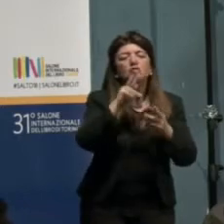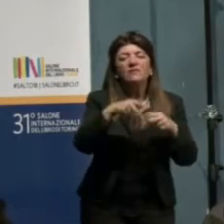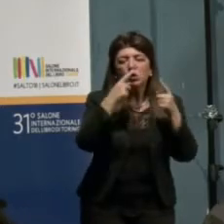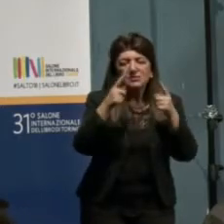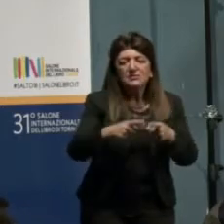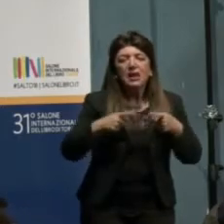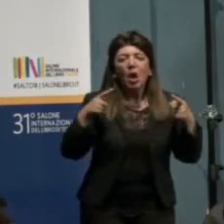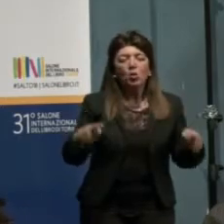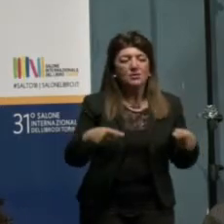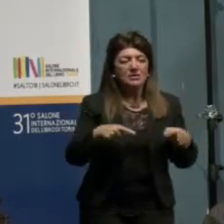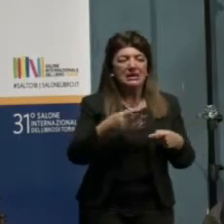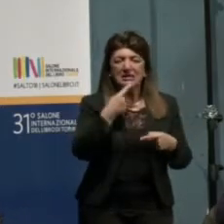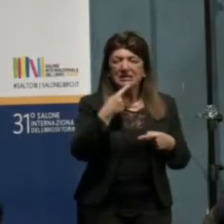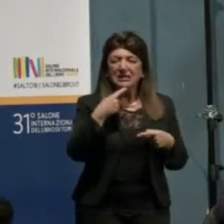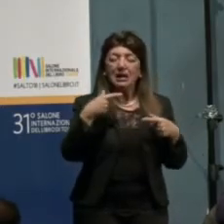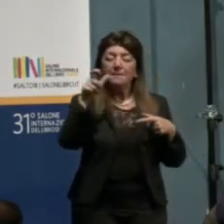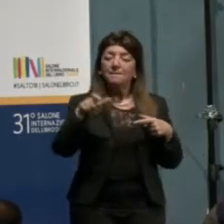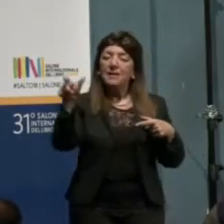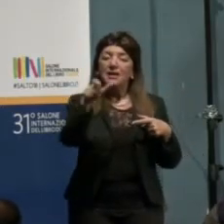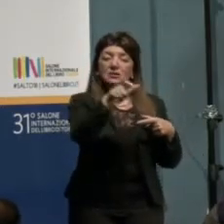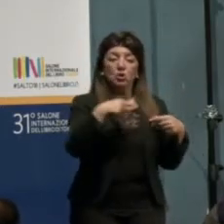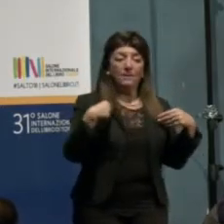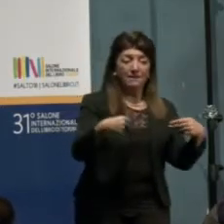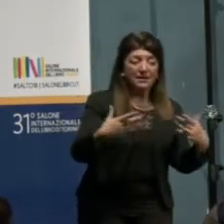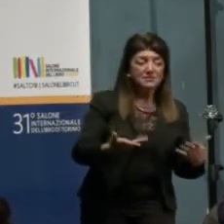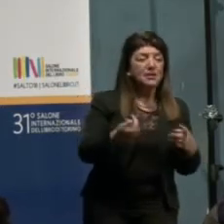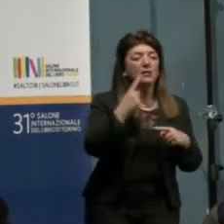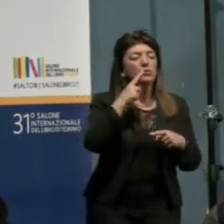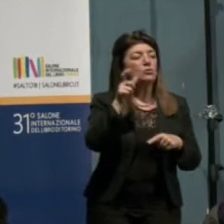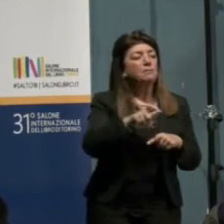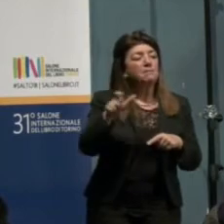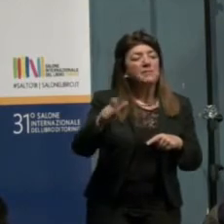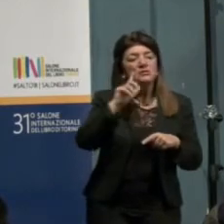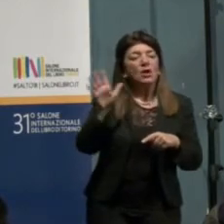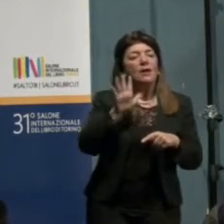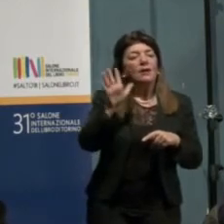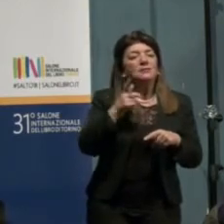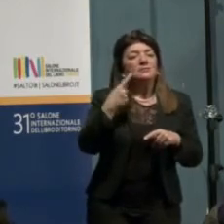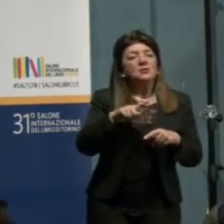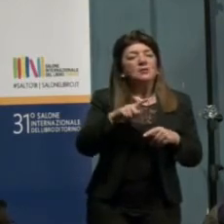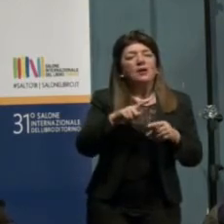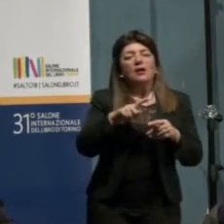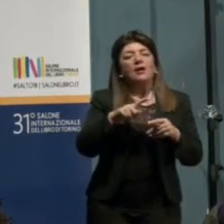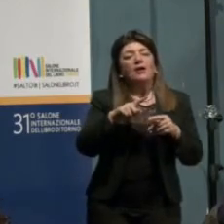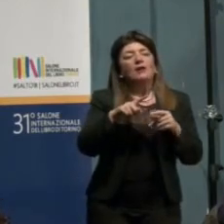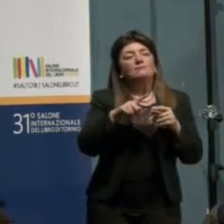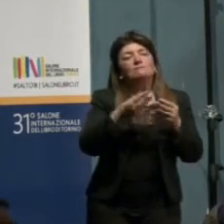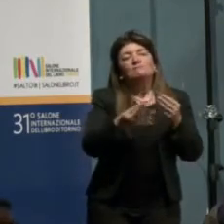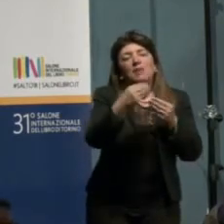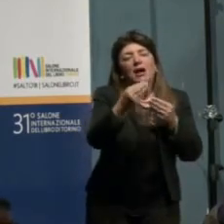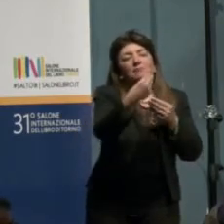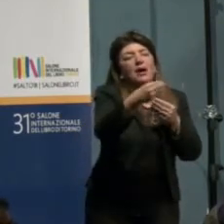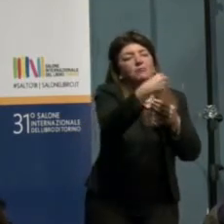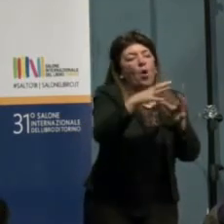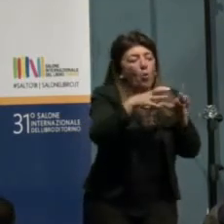persone presenti ma anche le persone come ad esempio che compongono il collettivo giulio siamo noi che